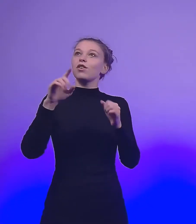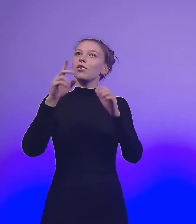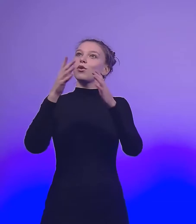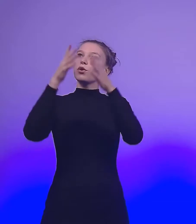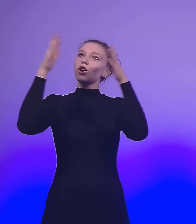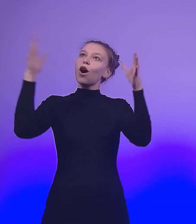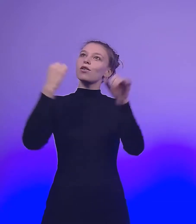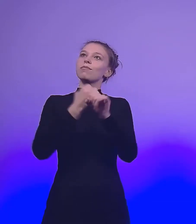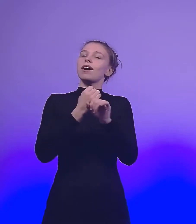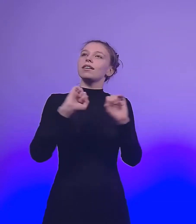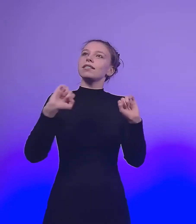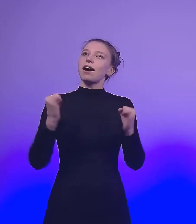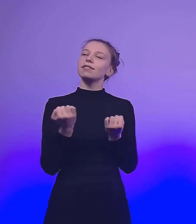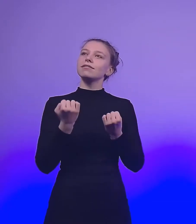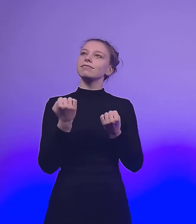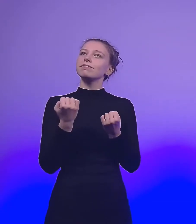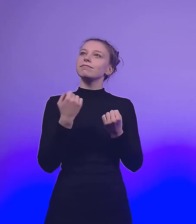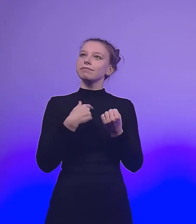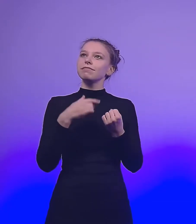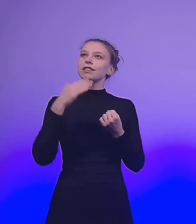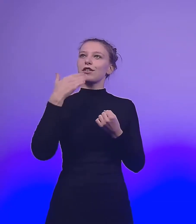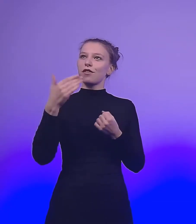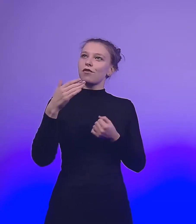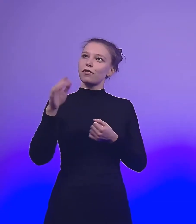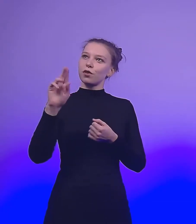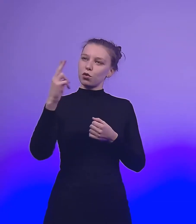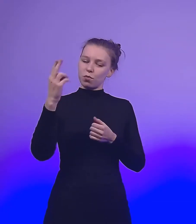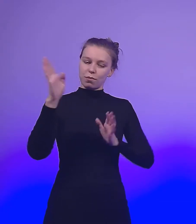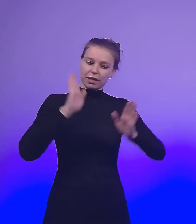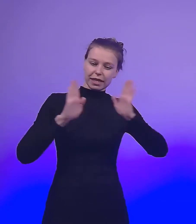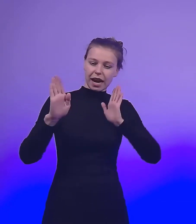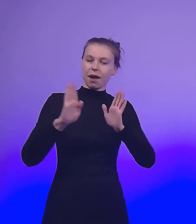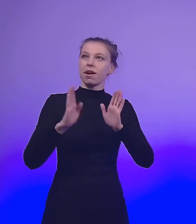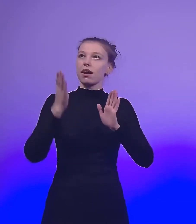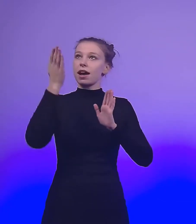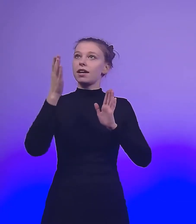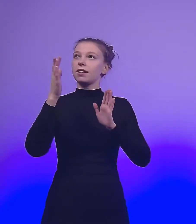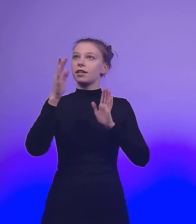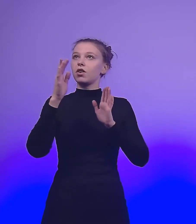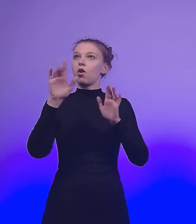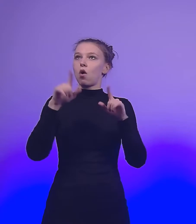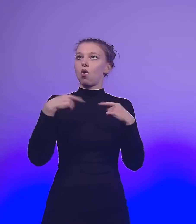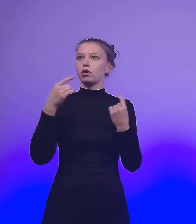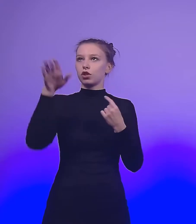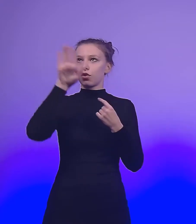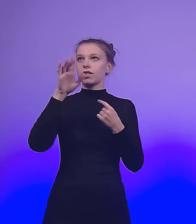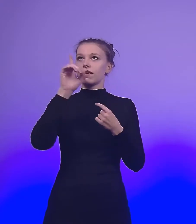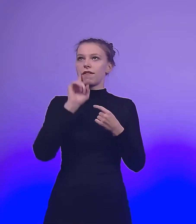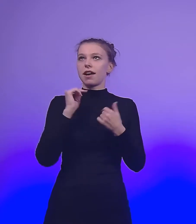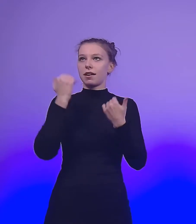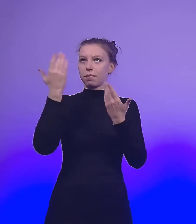Dank u wel dat u onze beschermer bent en dat u onze God en Vader bent. In Jezus' naam.